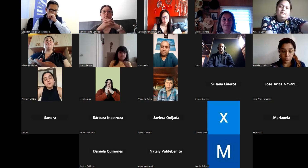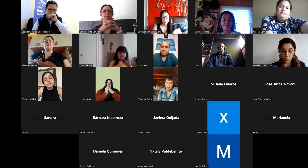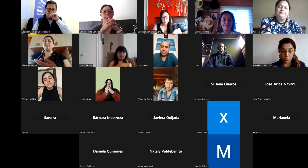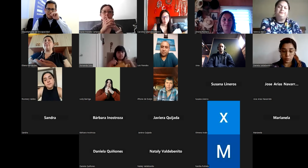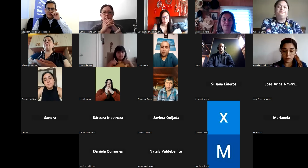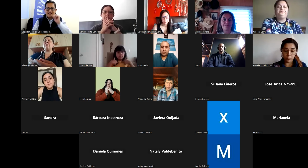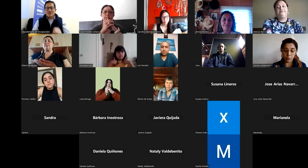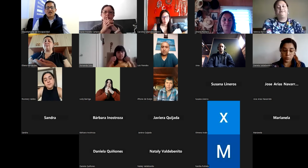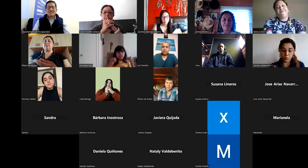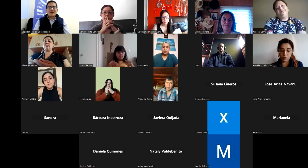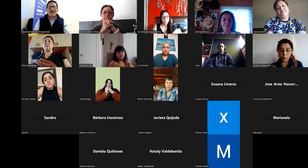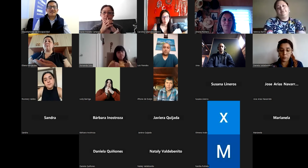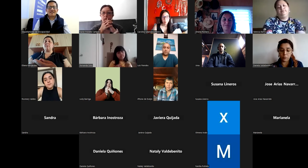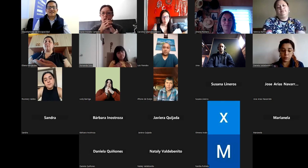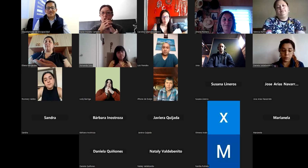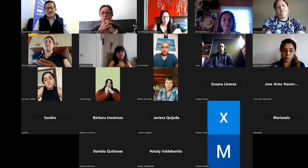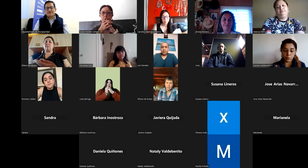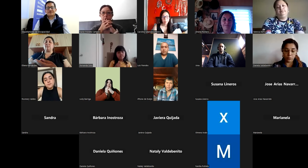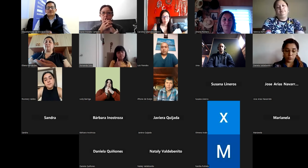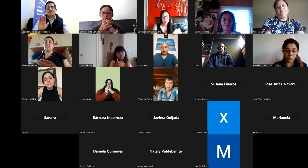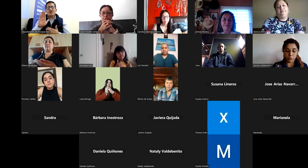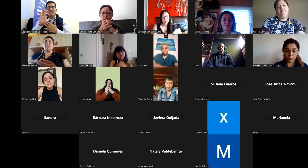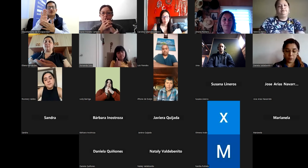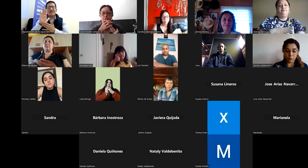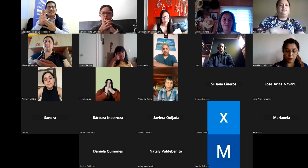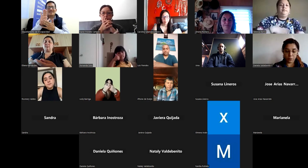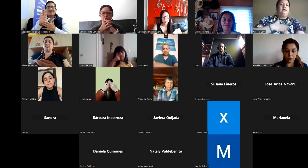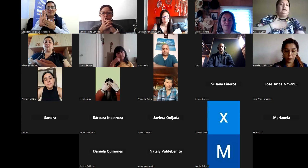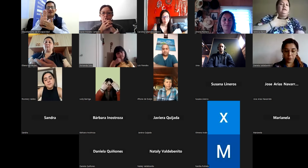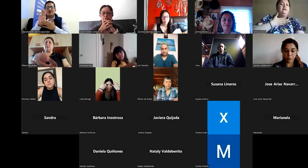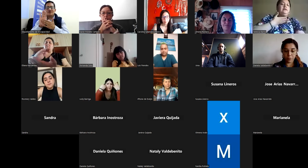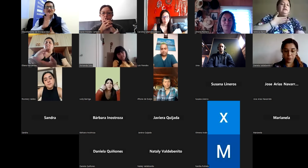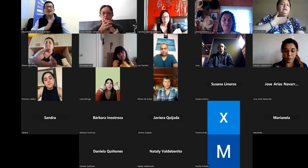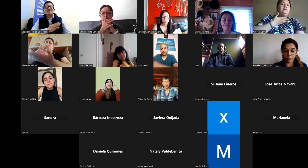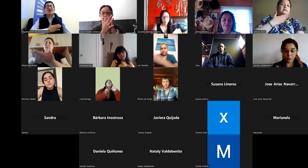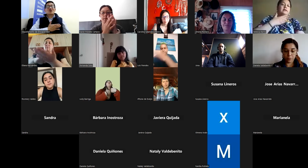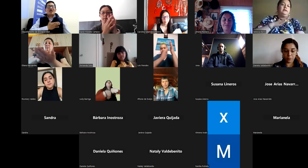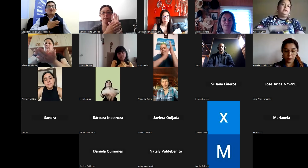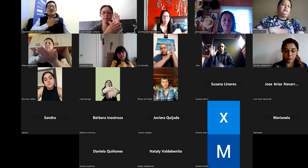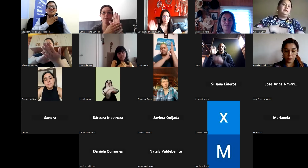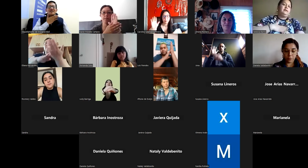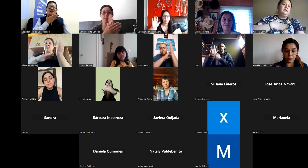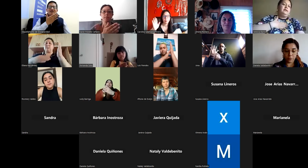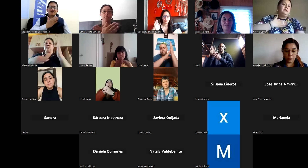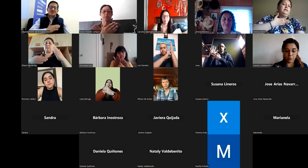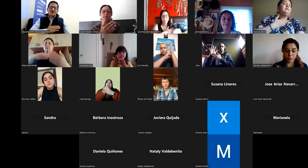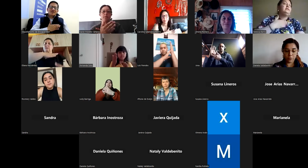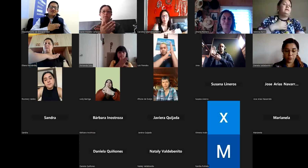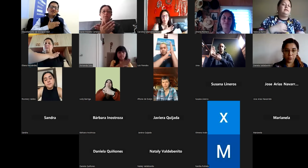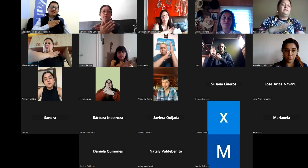aquí necesitamos la señal para sentir y con esta partecita de la mano nos sobramos aquí eso ¿cierto? sentir